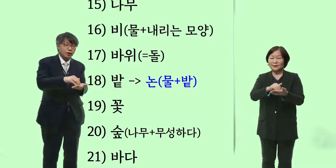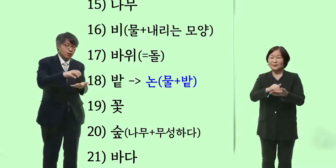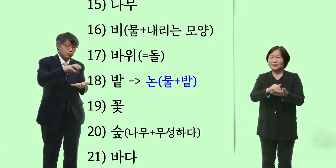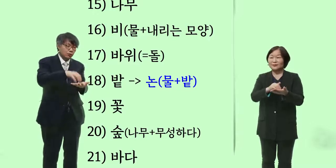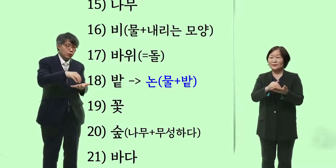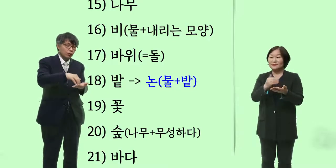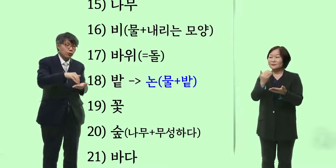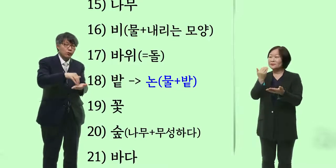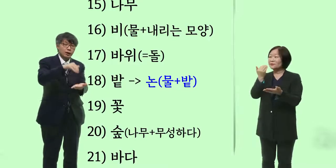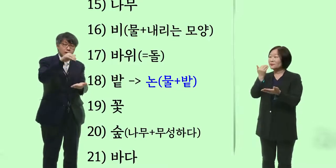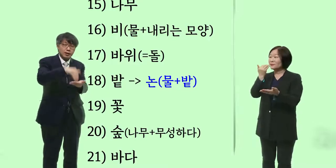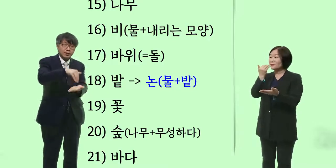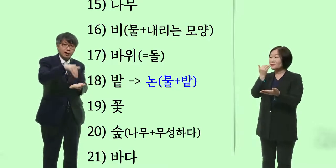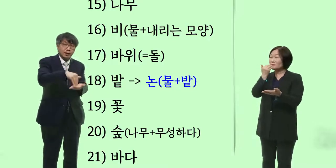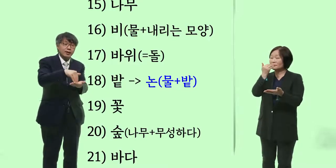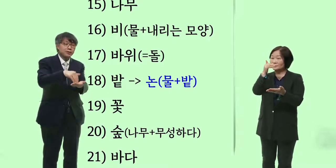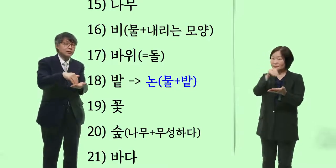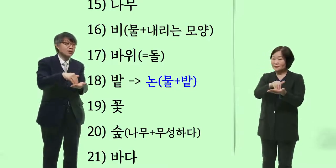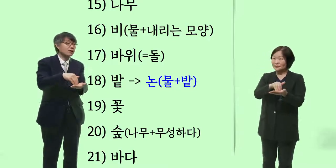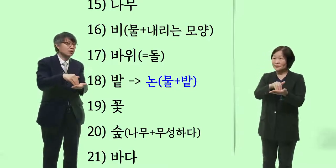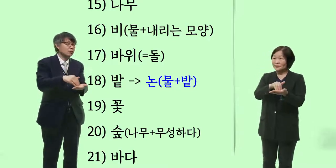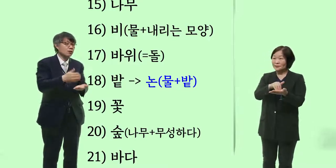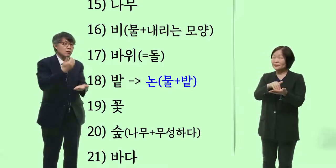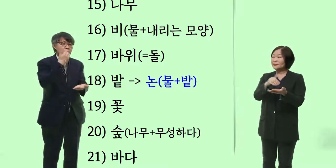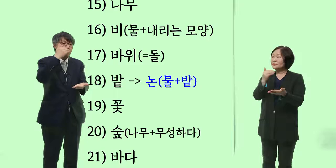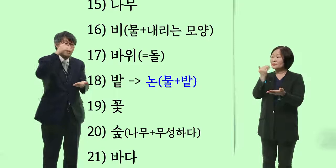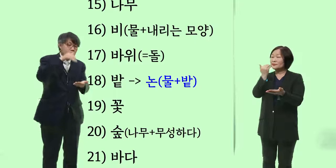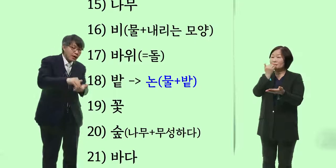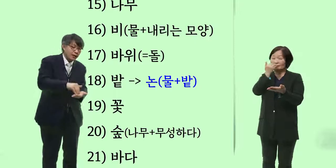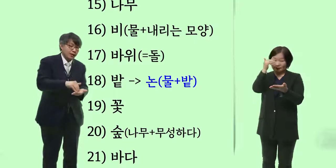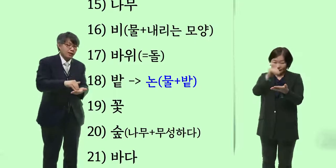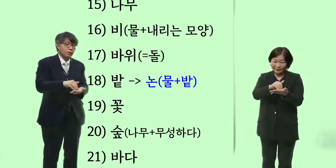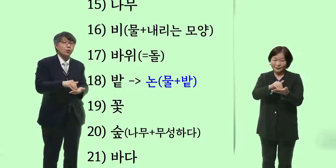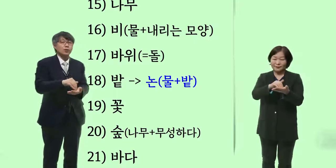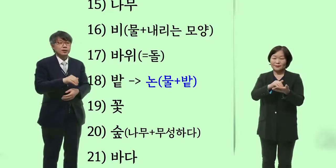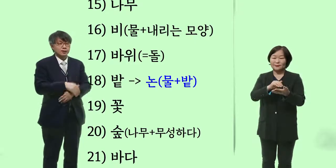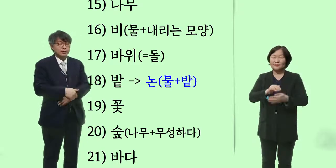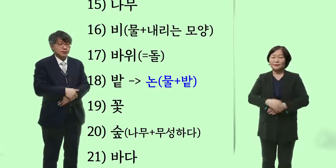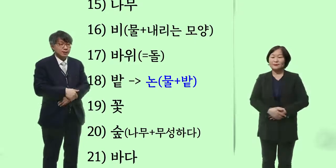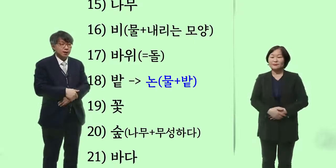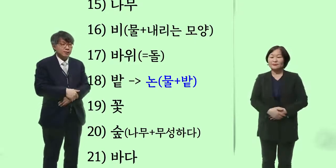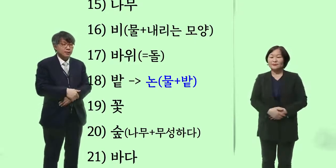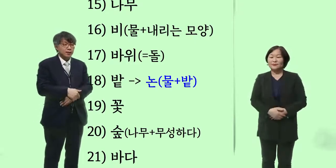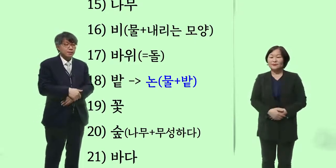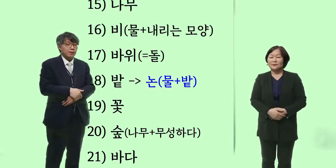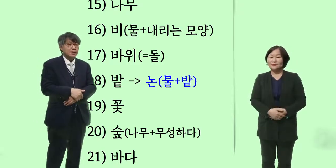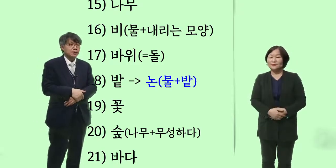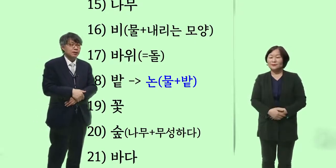해가지고 여기 위에 탁 박혀 있는 듯한 느낌으로 바위, 돌 이런 뜻입니다. 밭은 어떻게